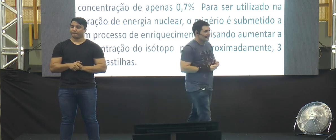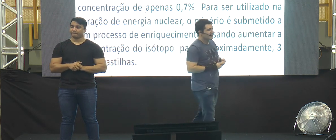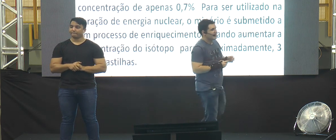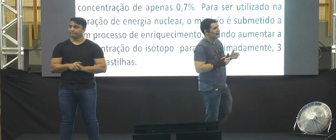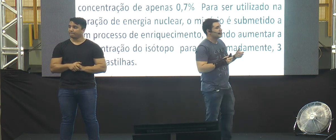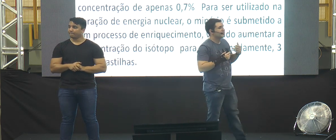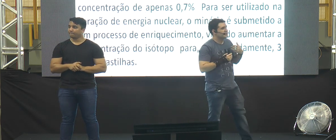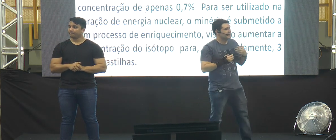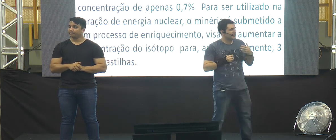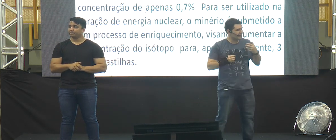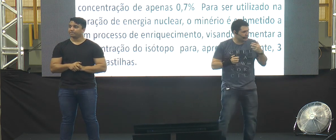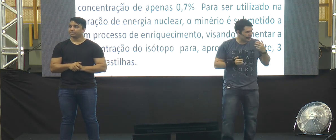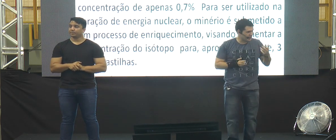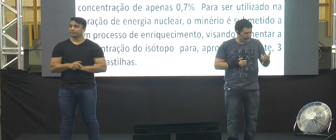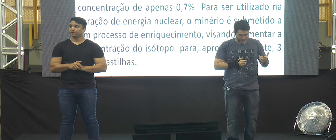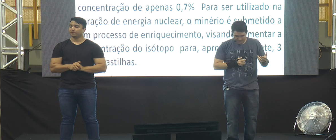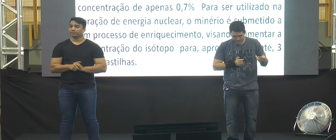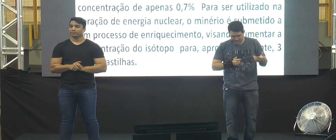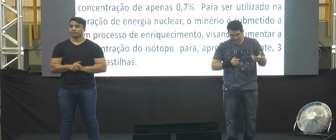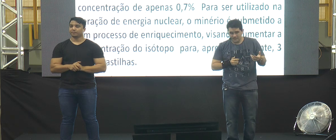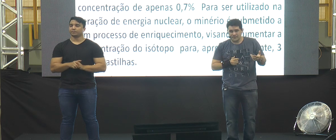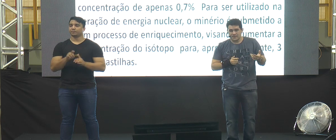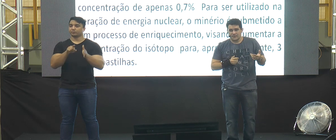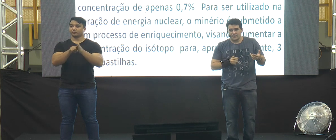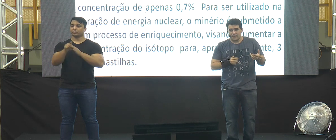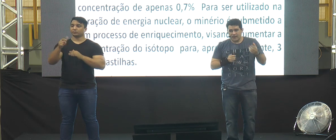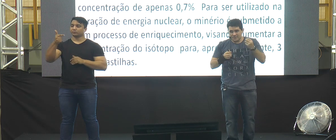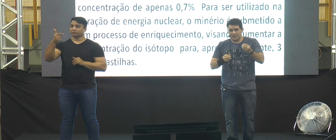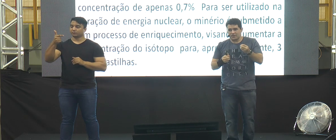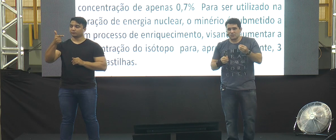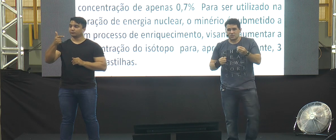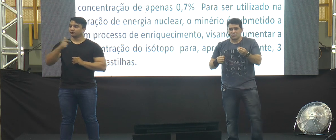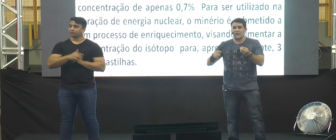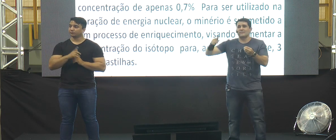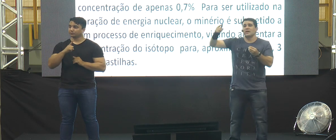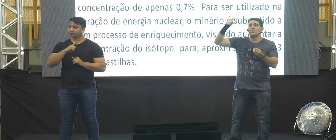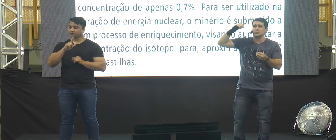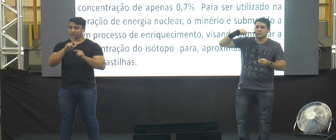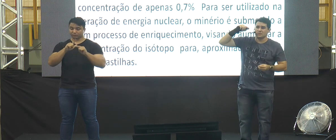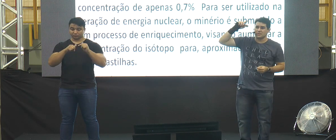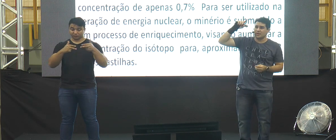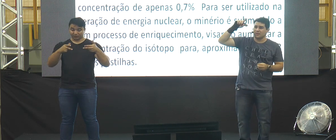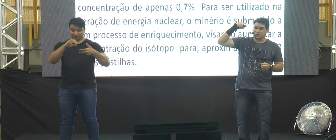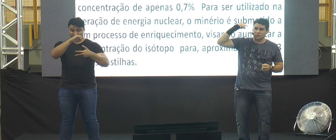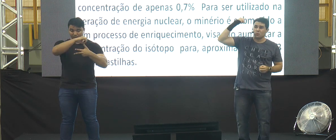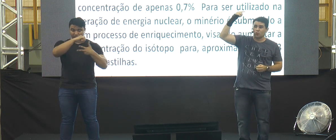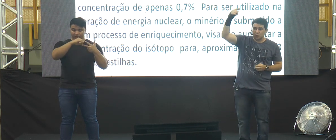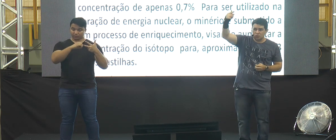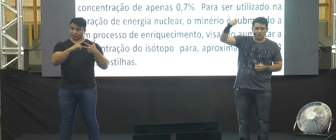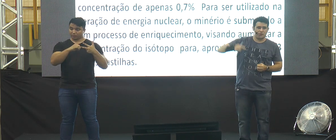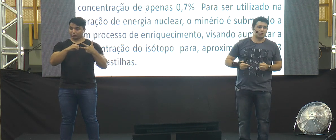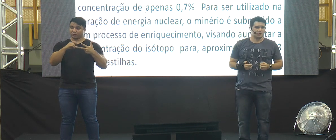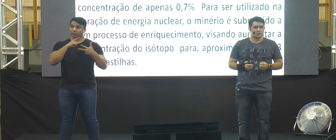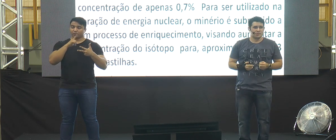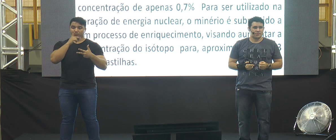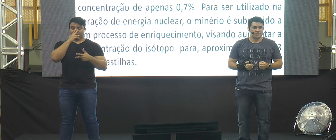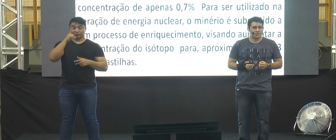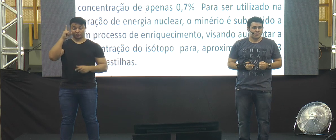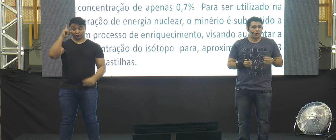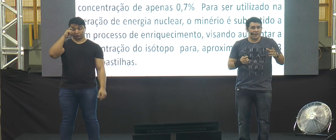segunda já é uma questão que eu tirei da prova do Enem. Essa questão, até hoje, é considerada uma questão muito